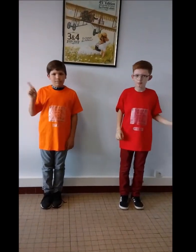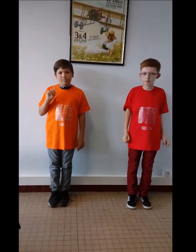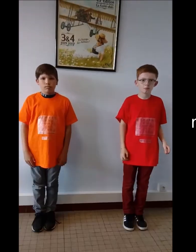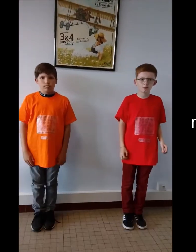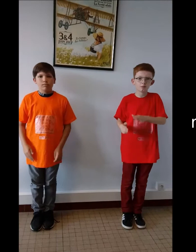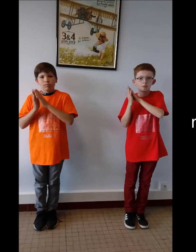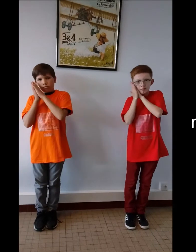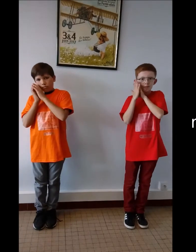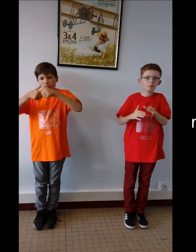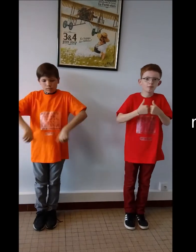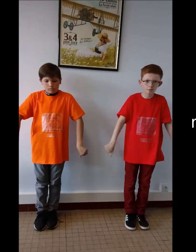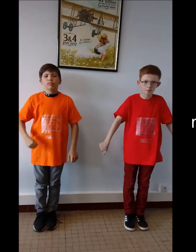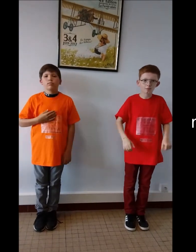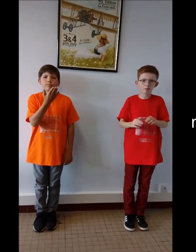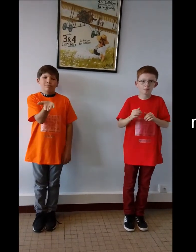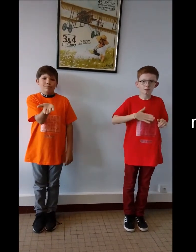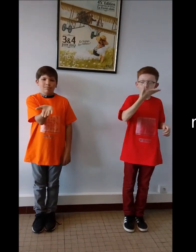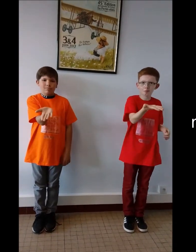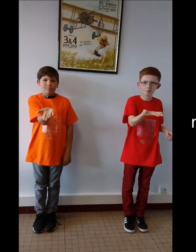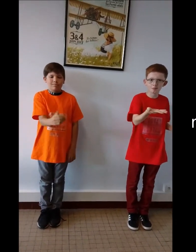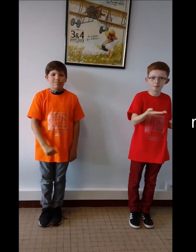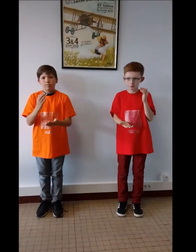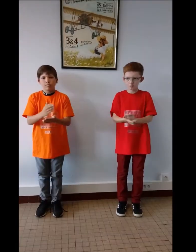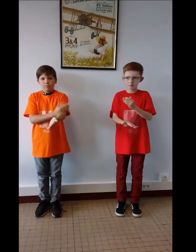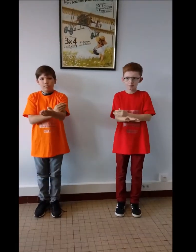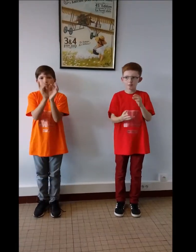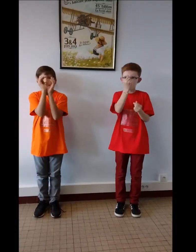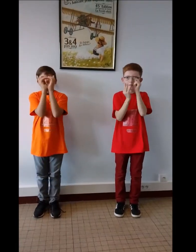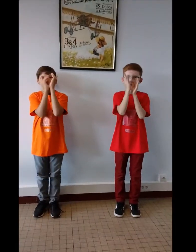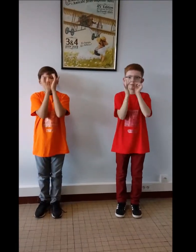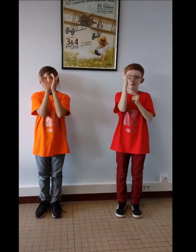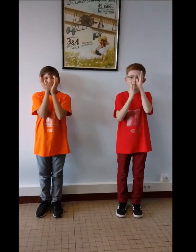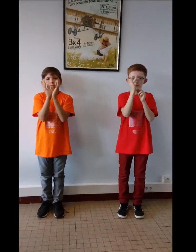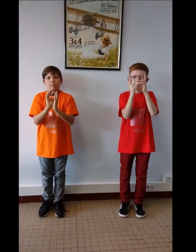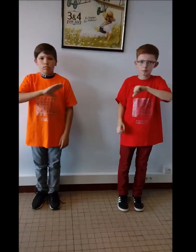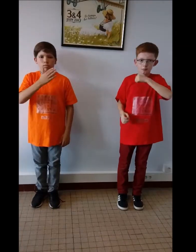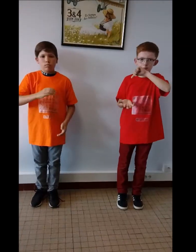on préfère rester couché. Les cahiers, on veut la maîtresse au